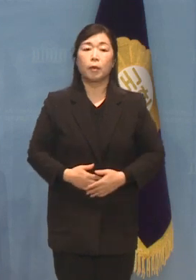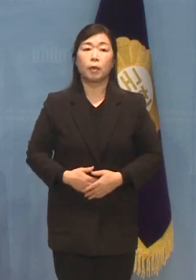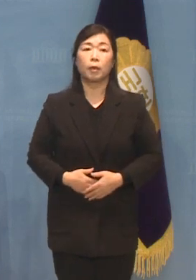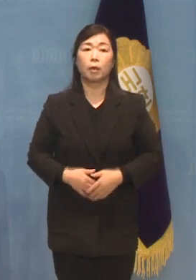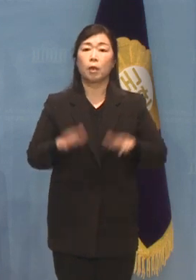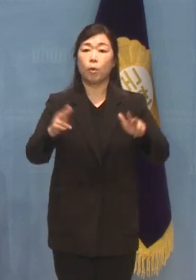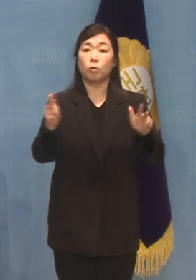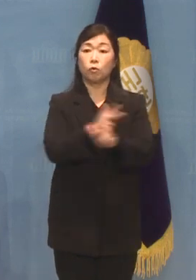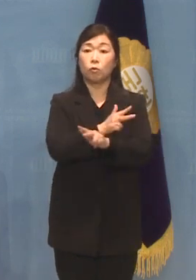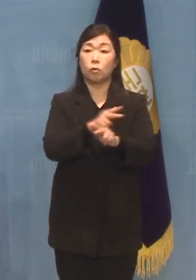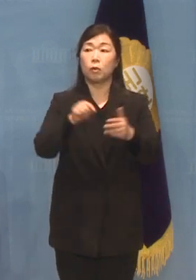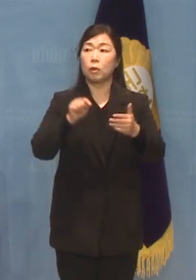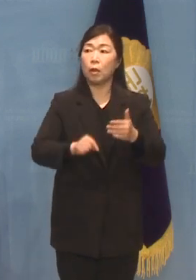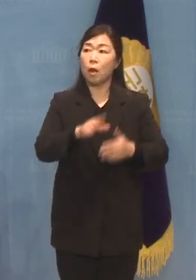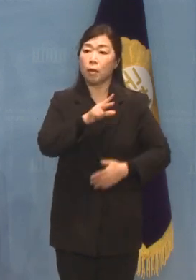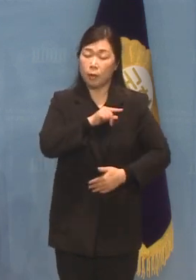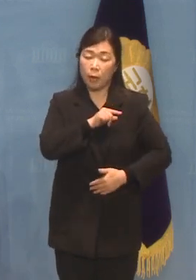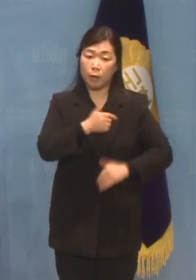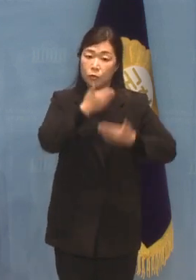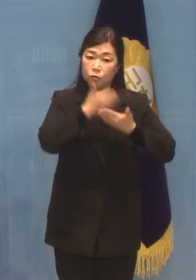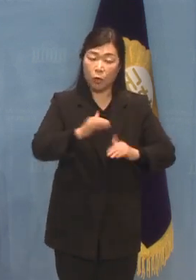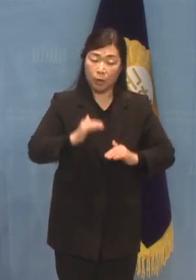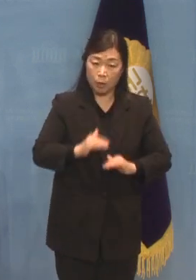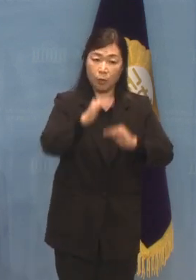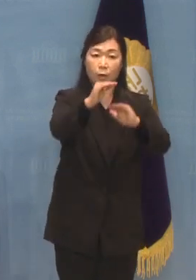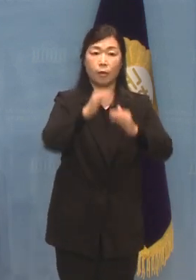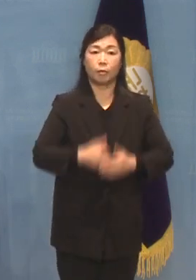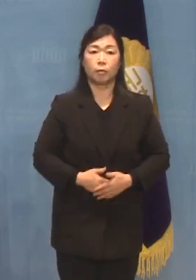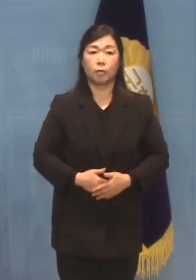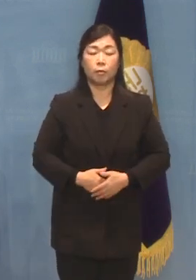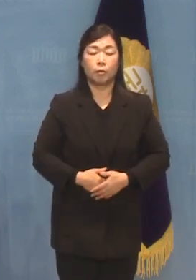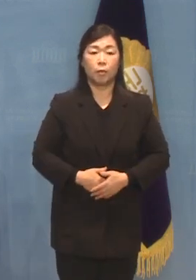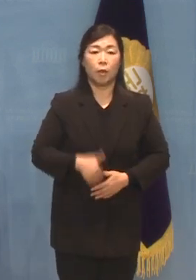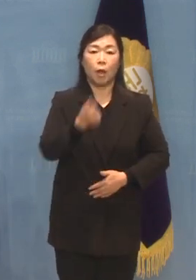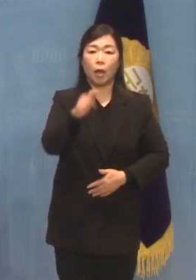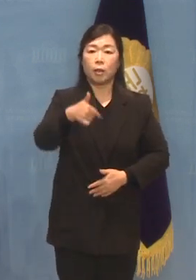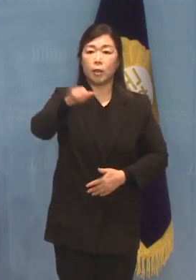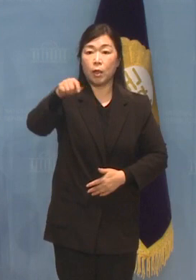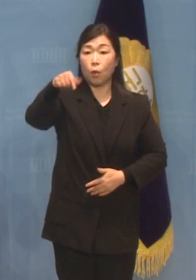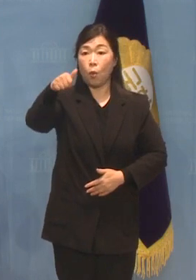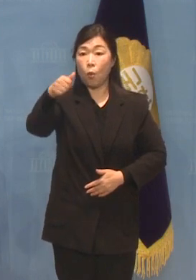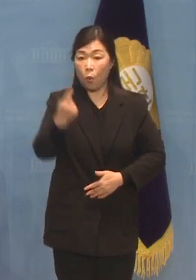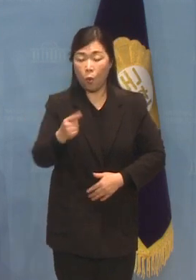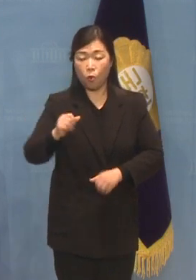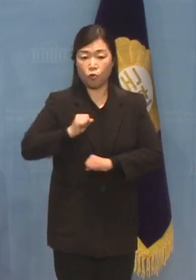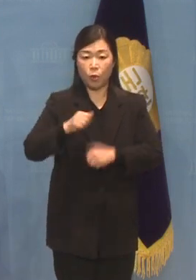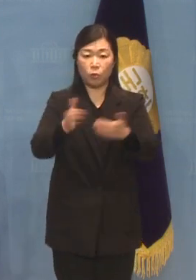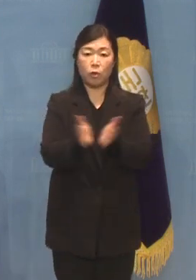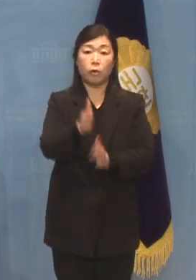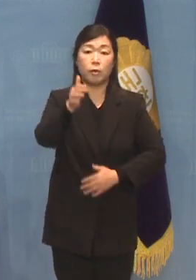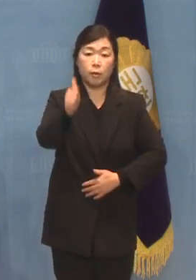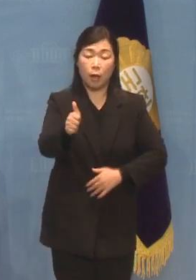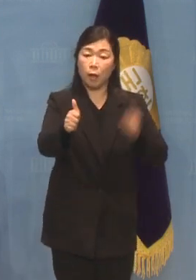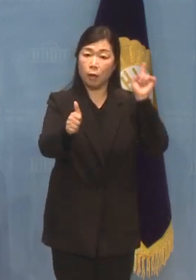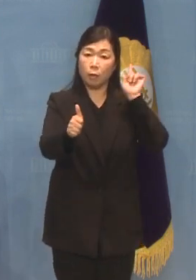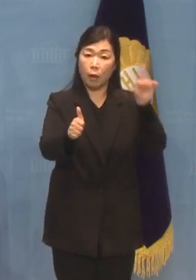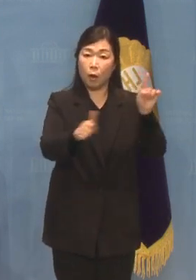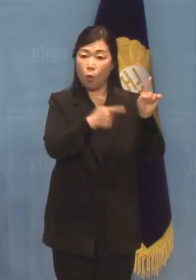다음은 이번 주 의회외교 주요 일정입니다. 한기호 국방위원장은 내일 오후 3시